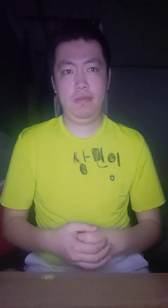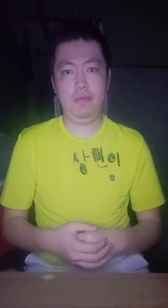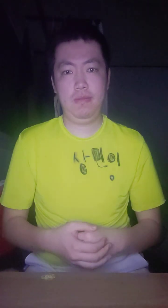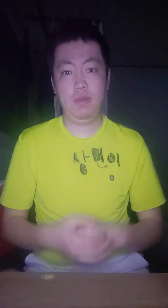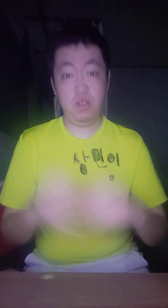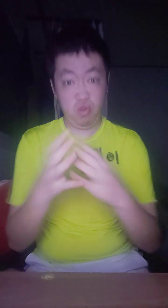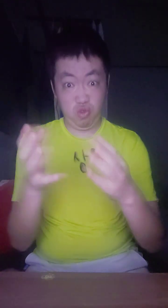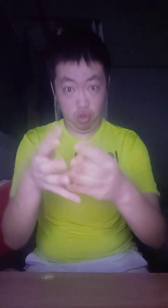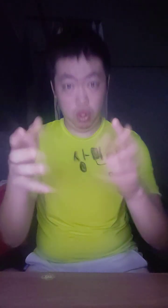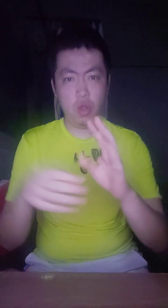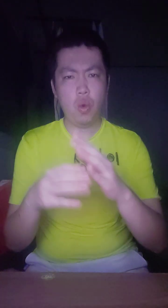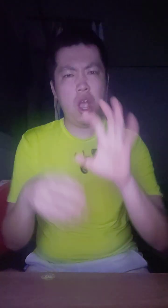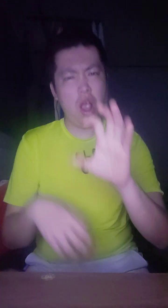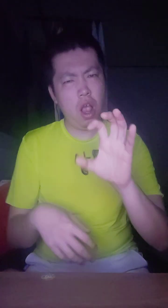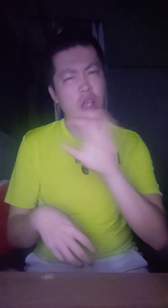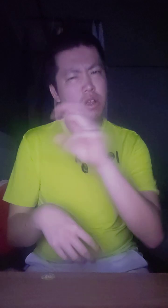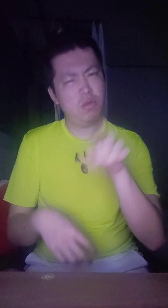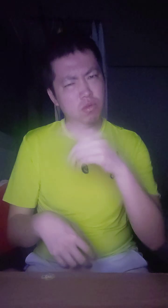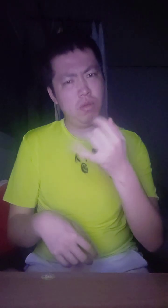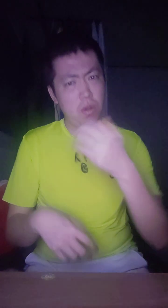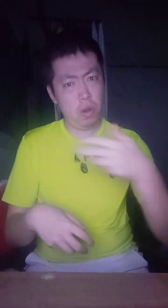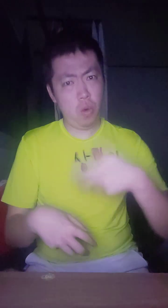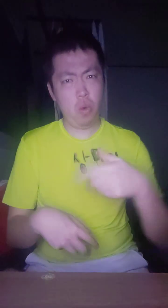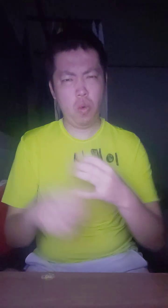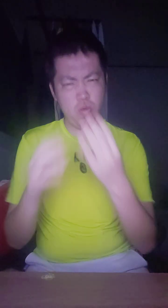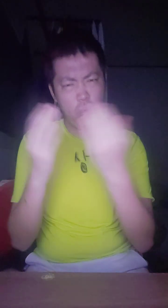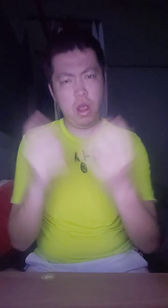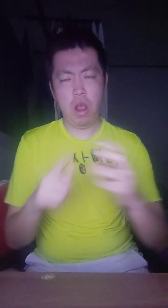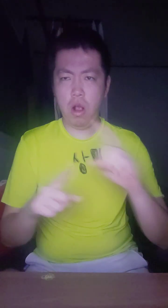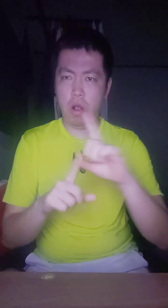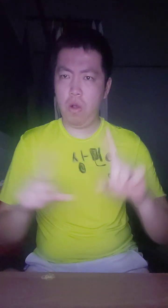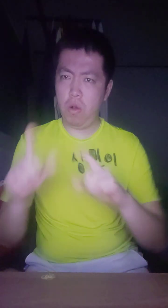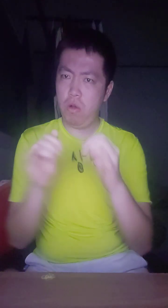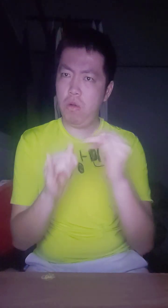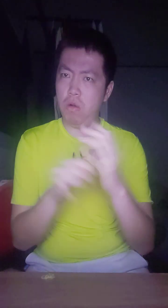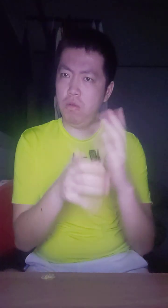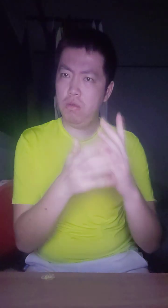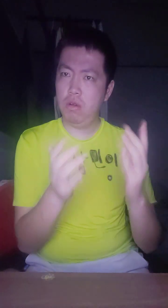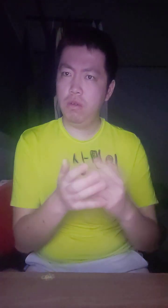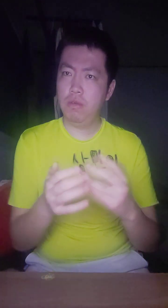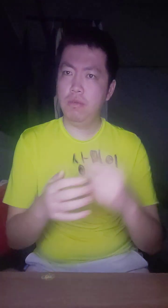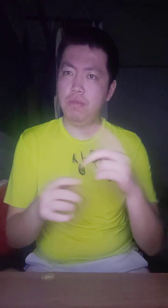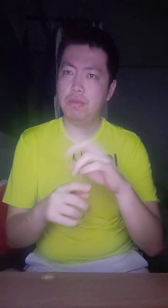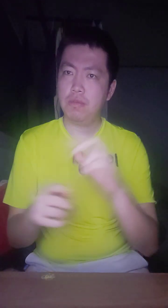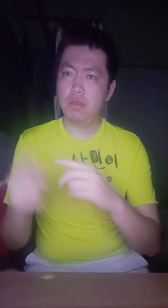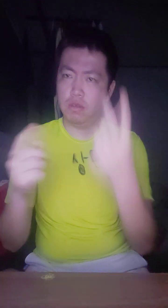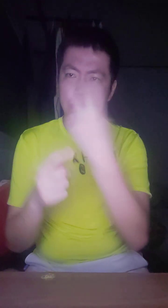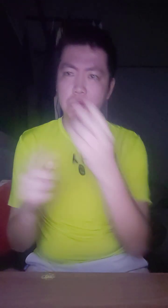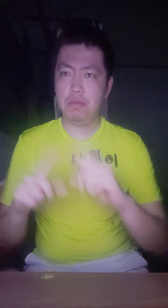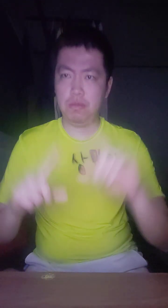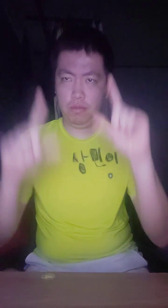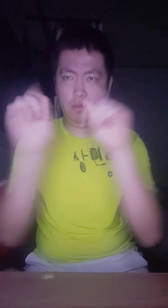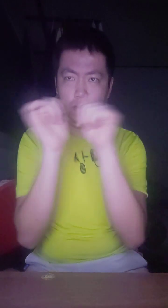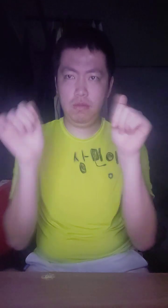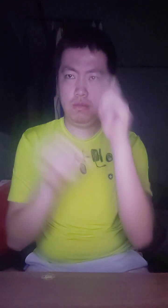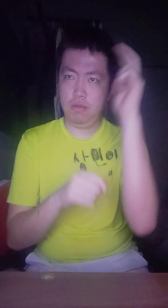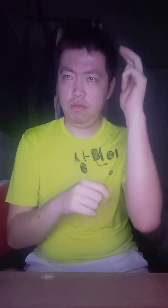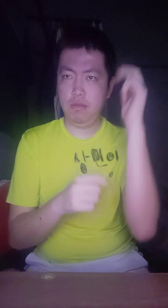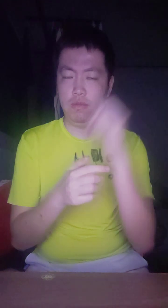서울 강남역 화장실 살인사건 피해 여성에 대한 추모와 대책을 요구하는 목소리가 전국적으로 확산하고 있습니다. 대전의